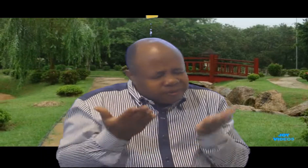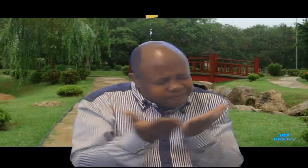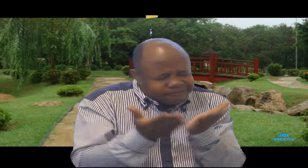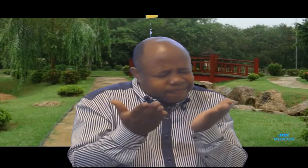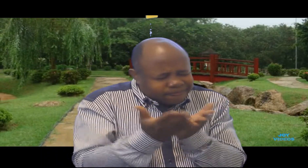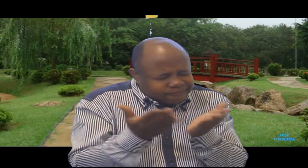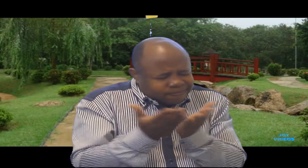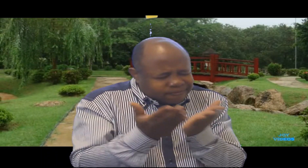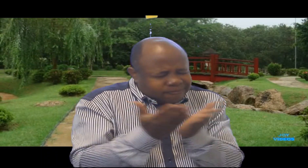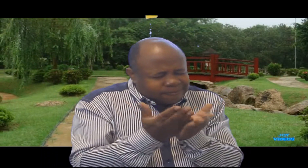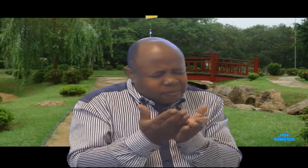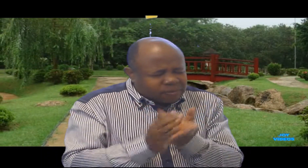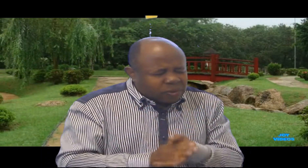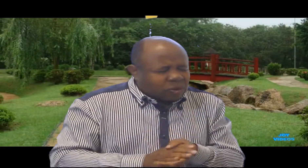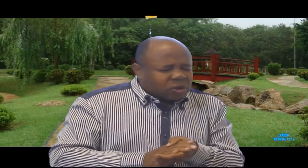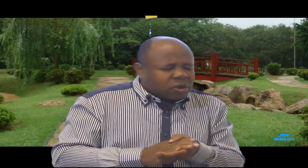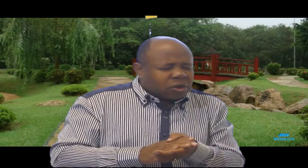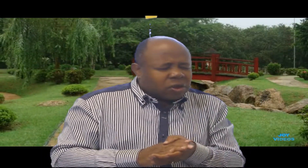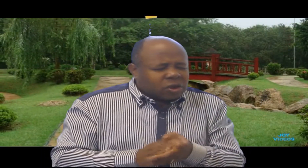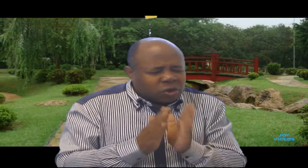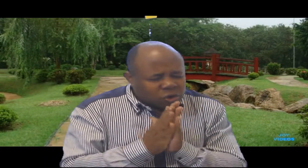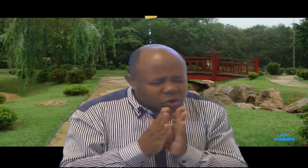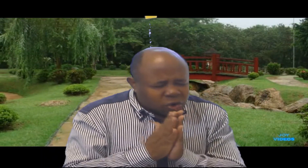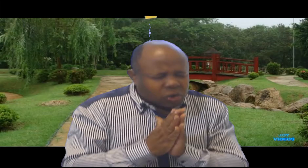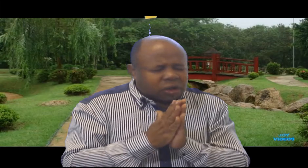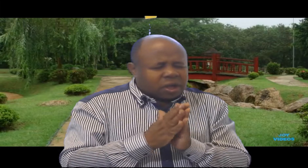Senhor, se humilhar, orar, buscar,